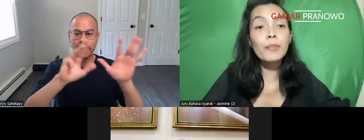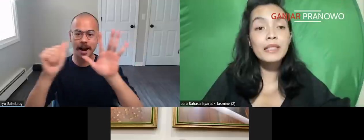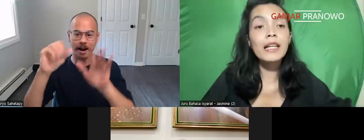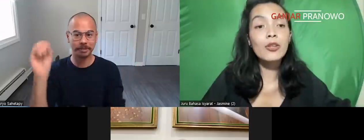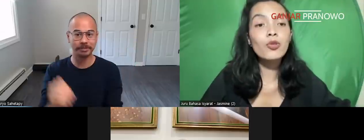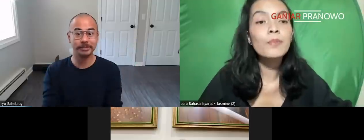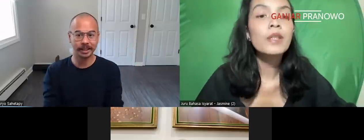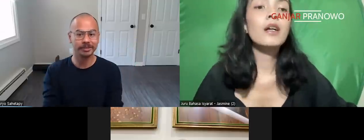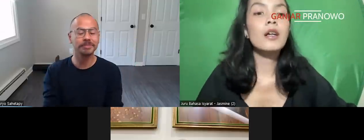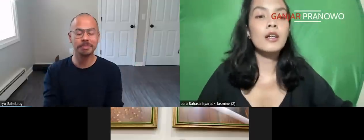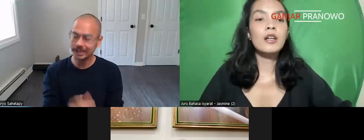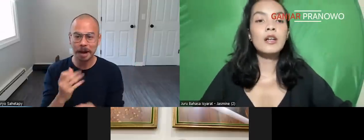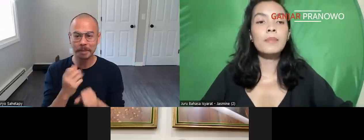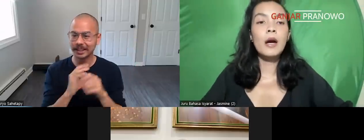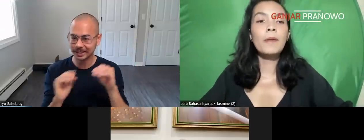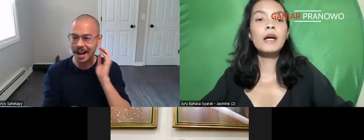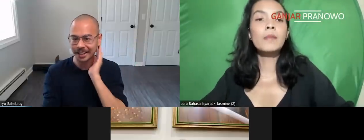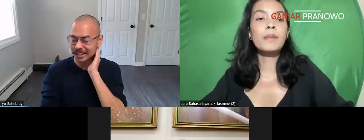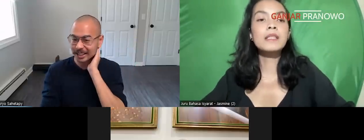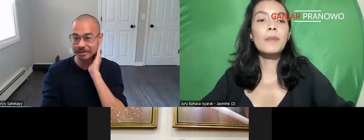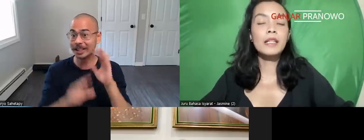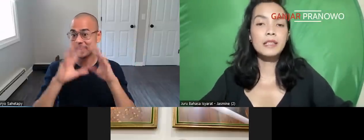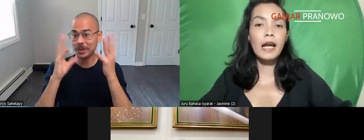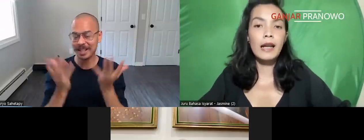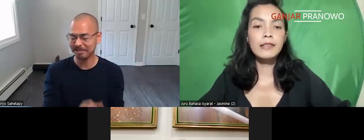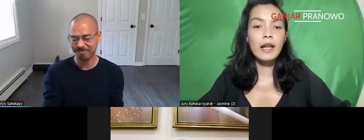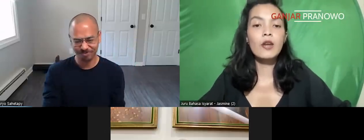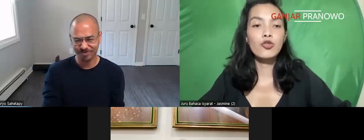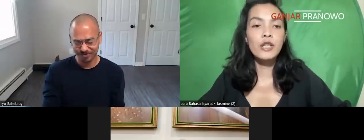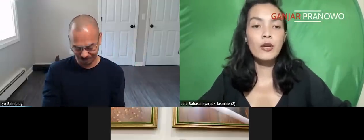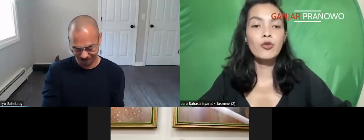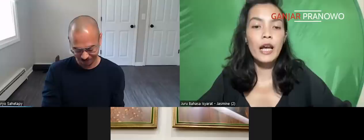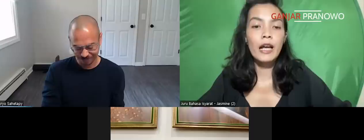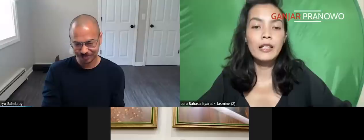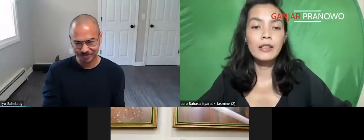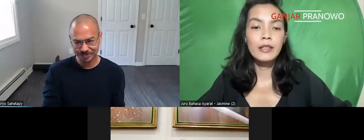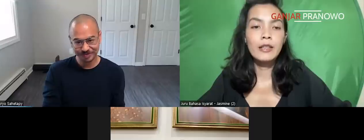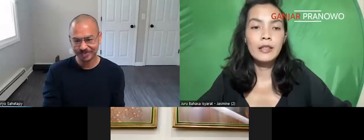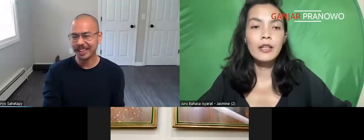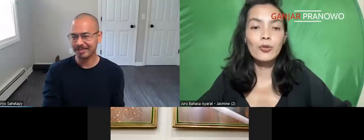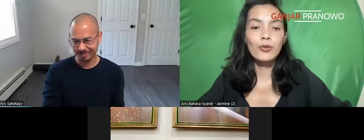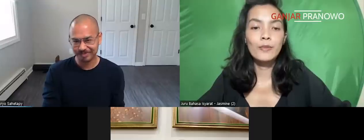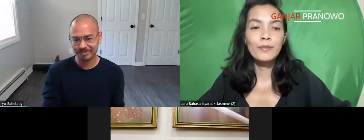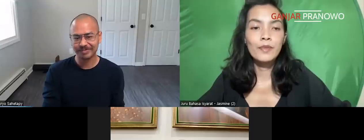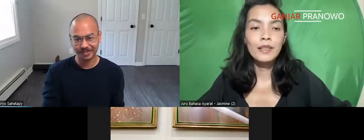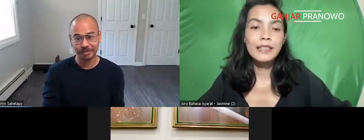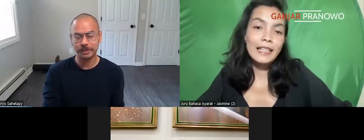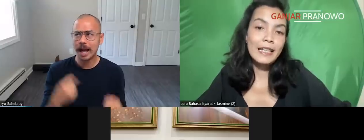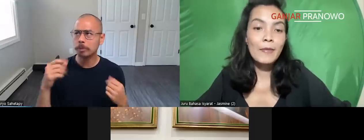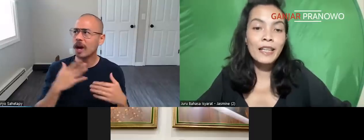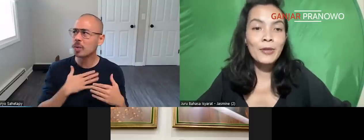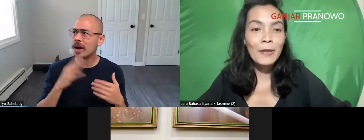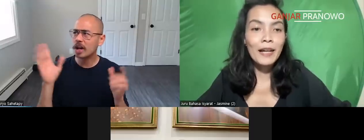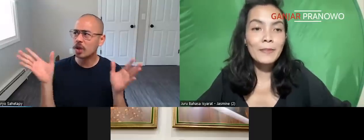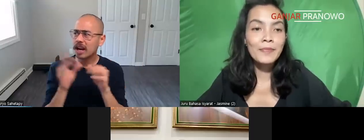96% itu ee apa pasti dapat kerjaan setelah lulus dari kuliah gitu Jadi